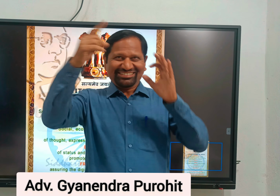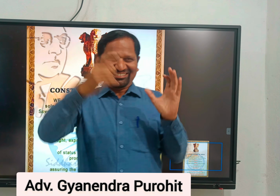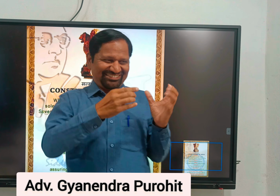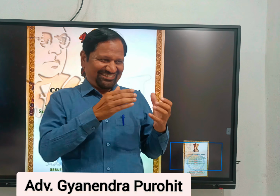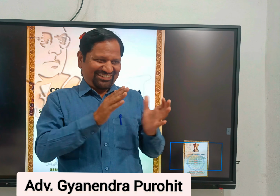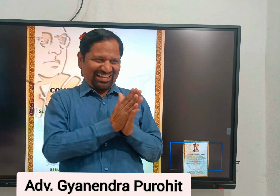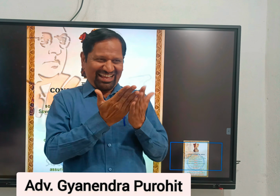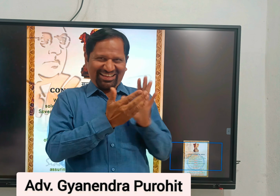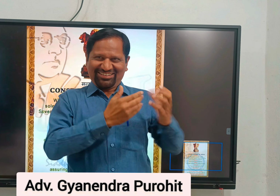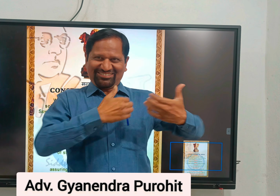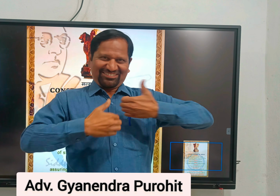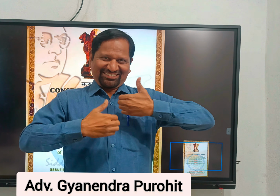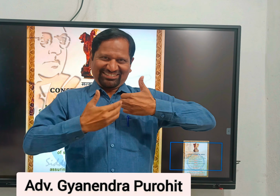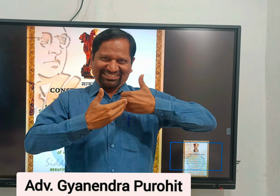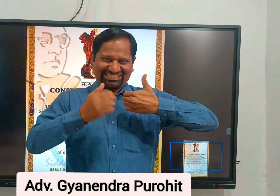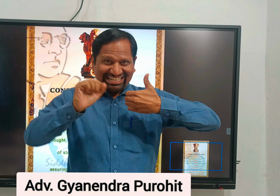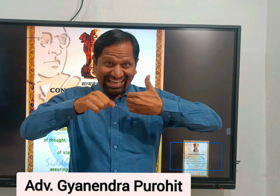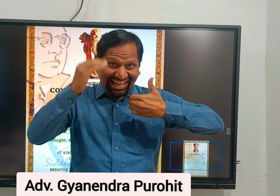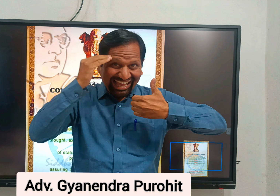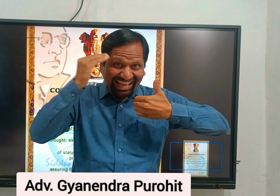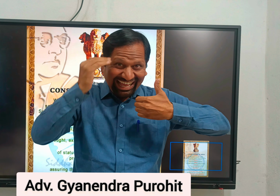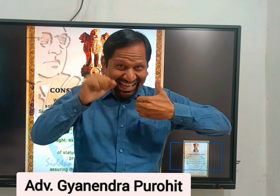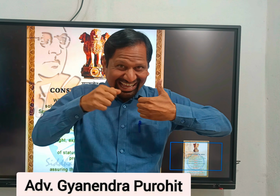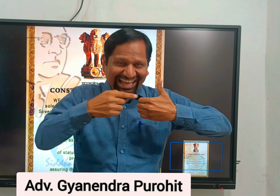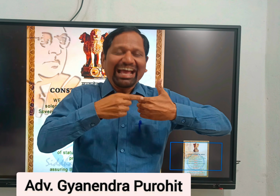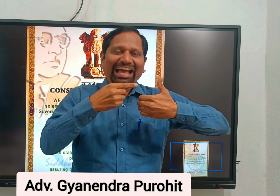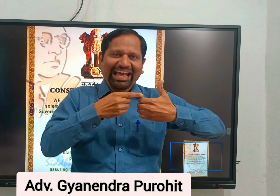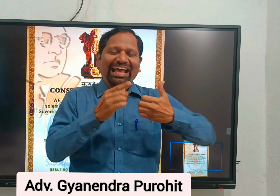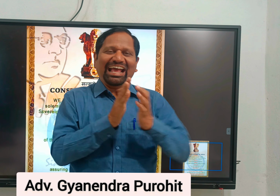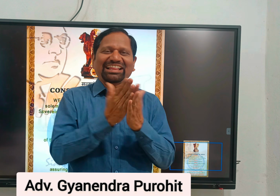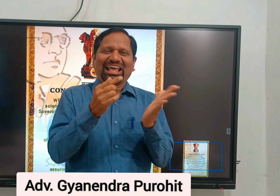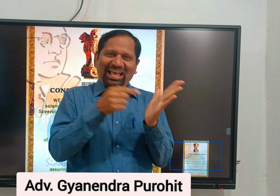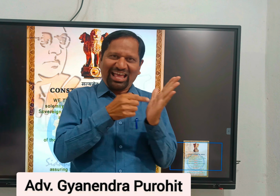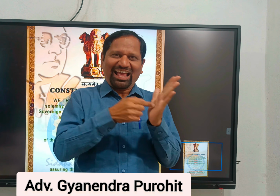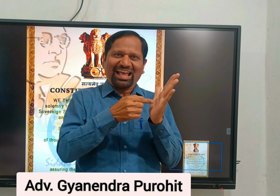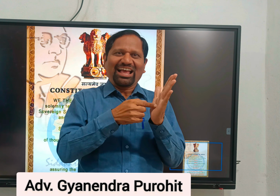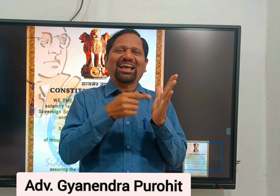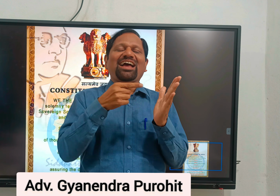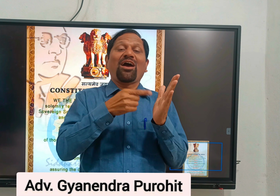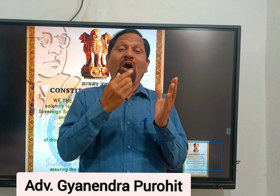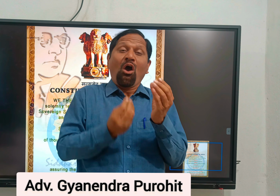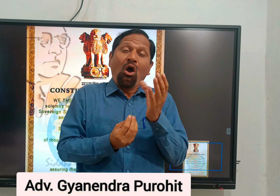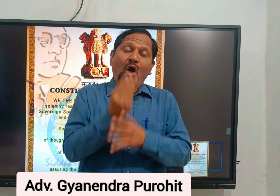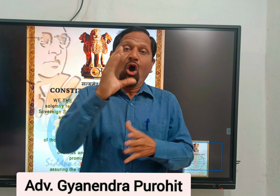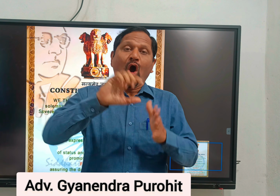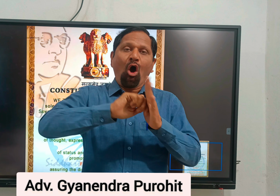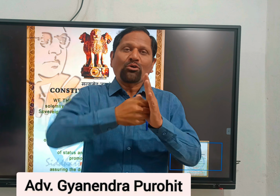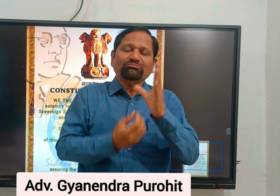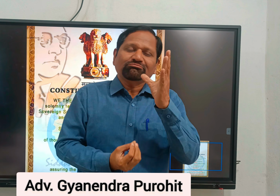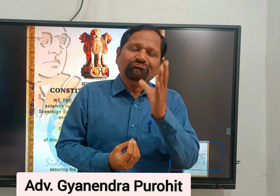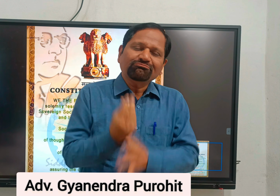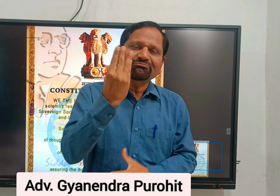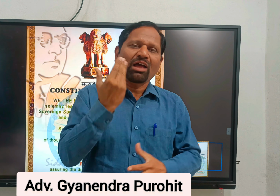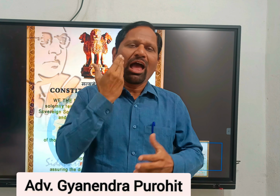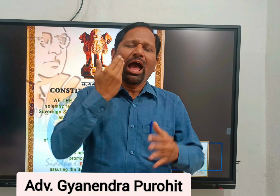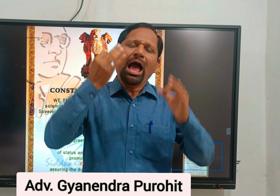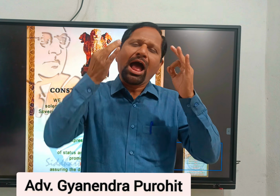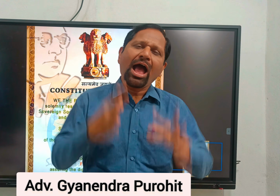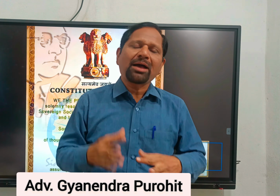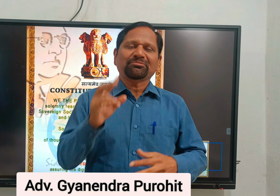है। हमारे डॉक्टर बाबा साहब अम्बेडकर जो संविधान के निर्माता हैं, उन्होंने सरदार वल्लभ